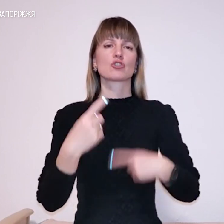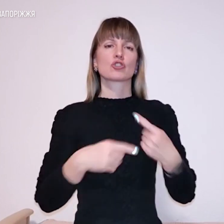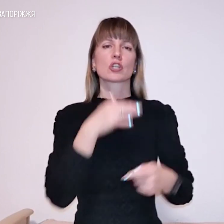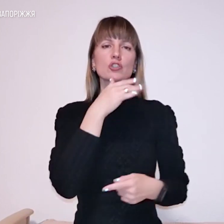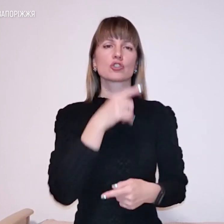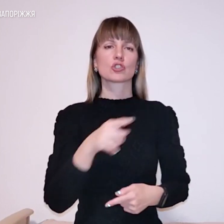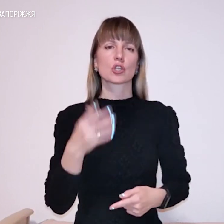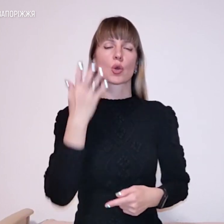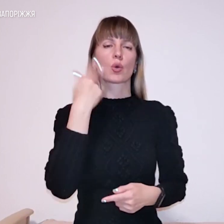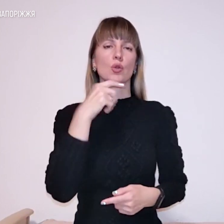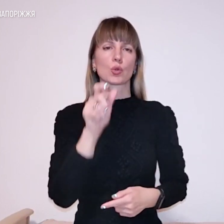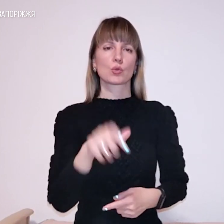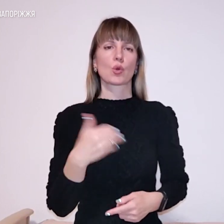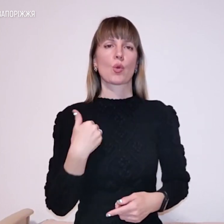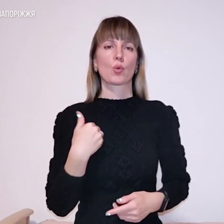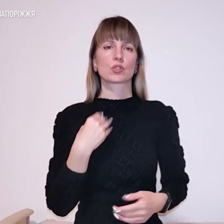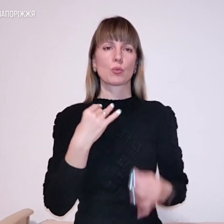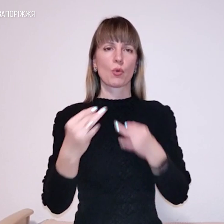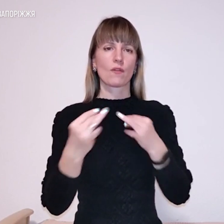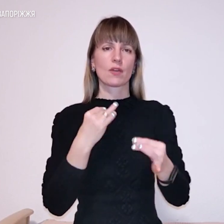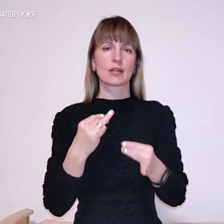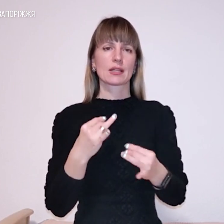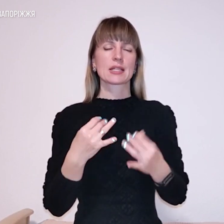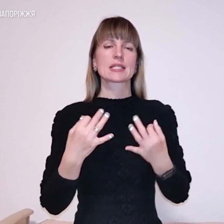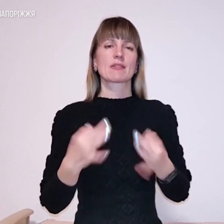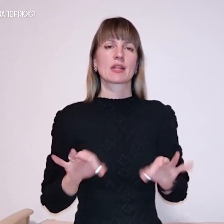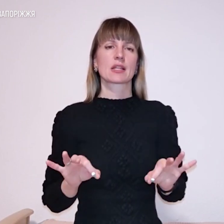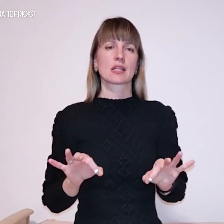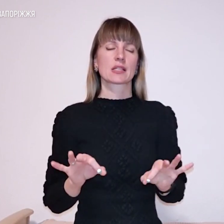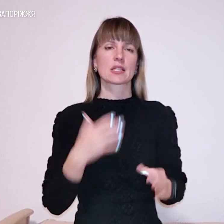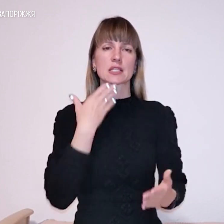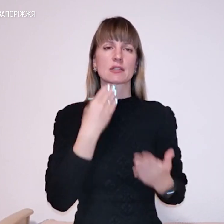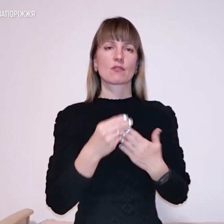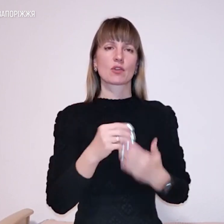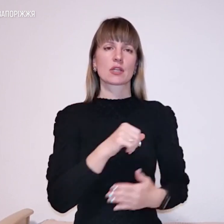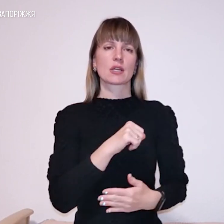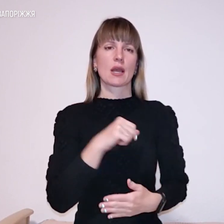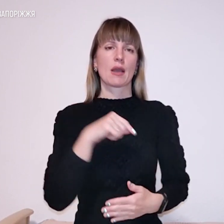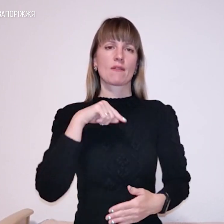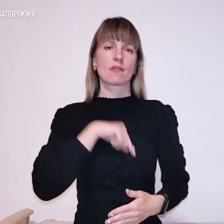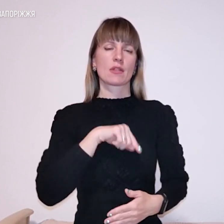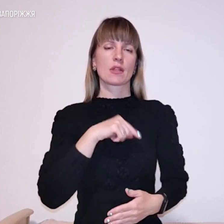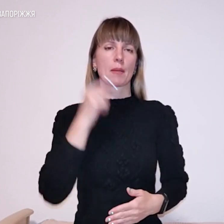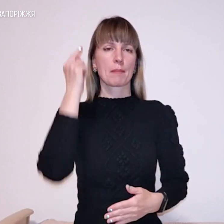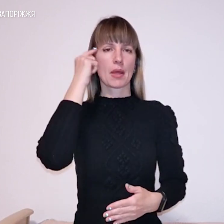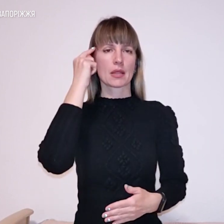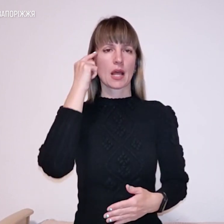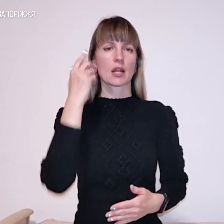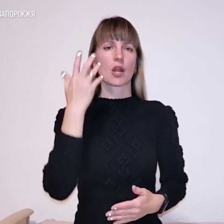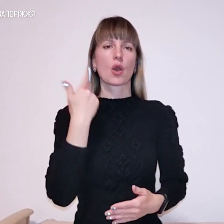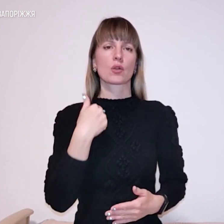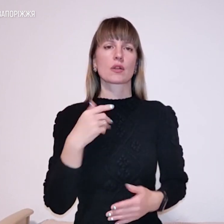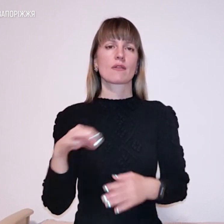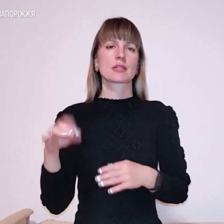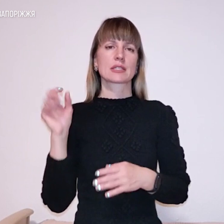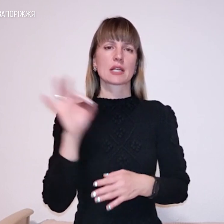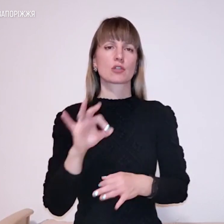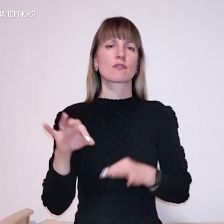час, коли людина хоче поговорити, звільнити своє саме ментальне. А одразу, коли вони виїжджають, я